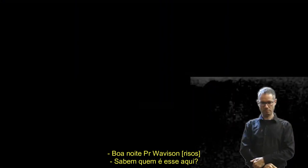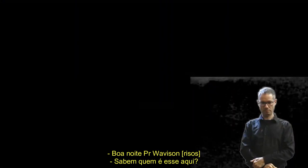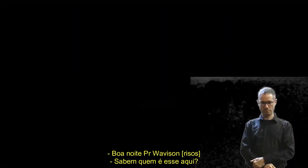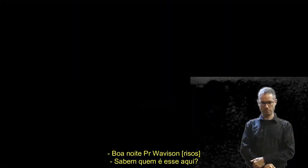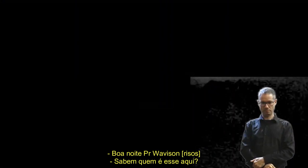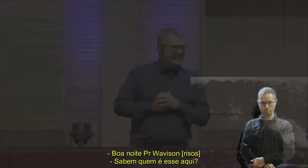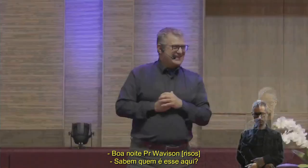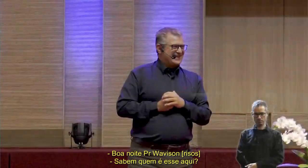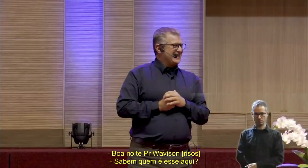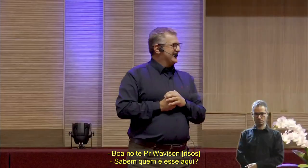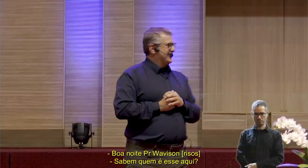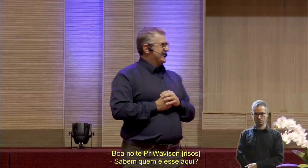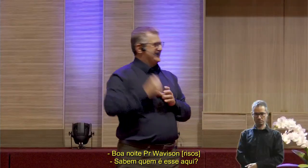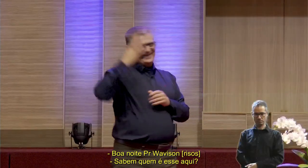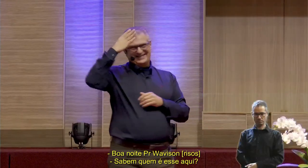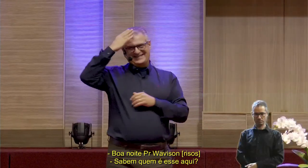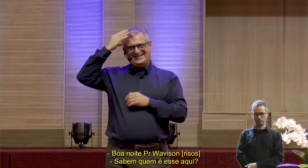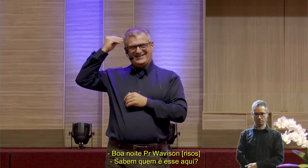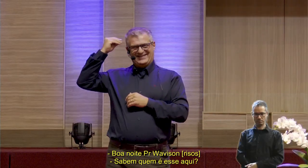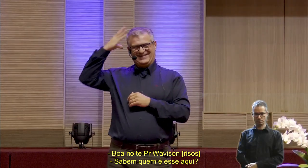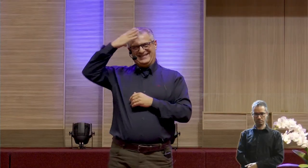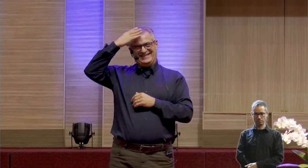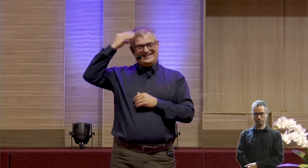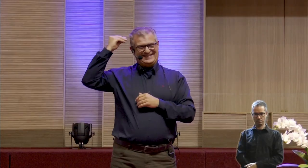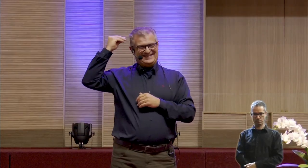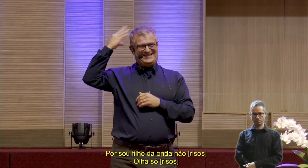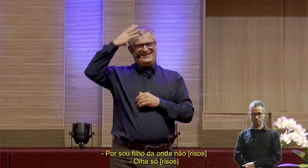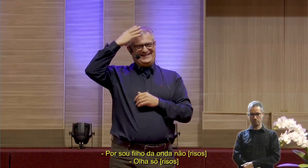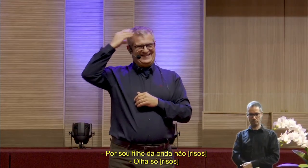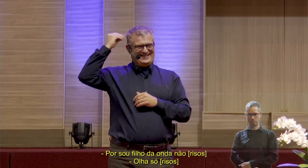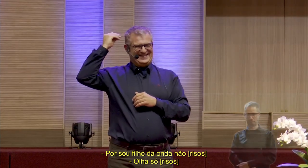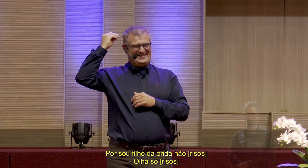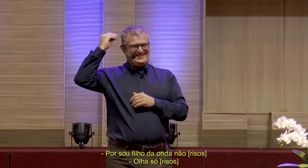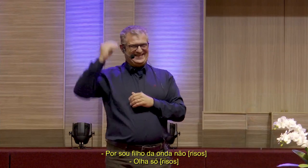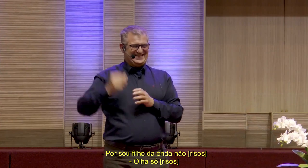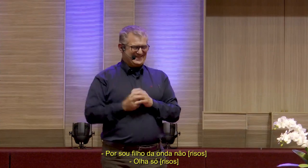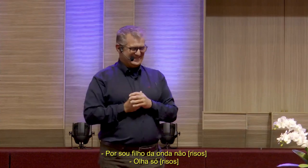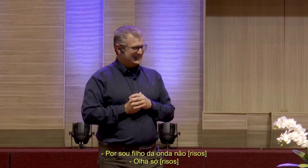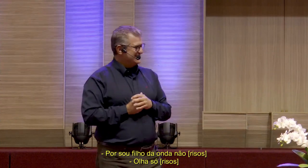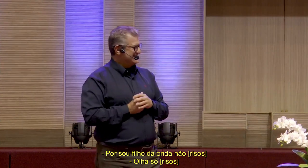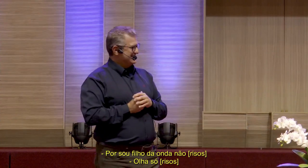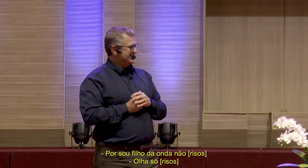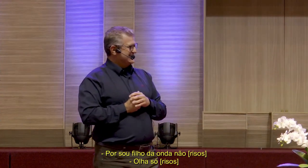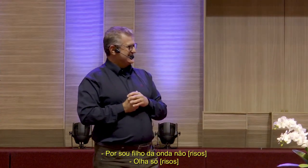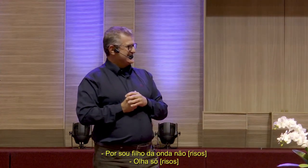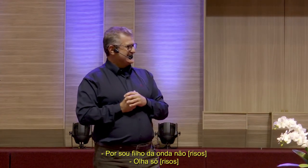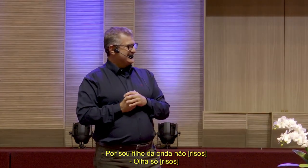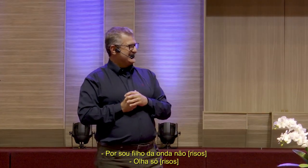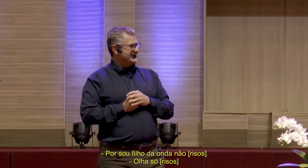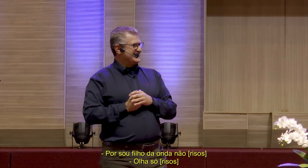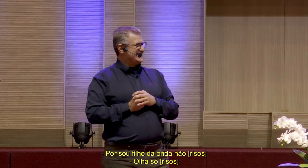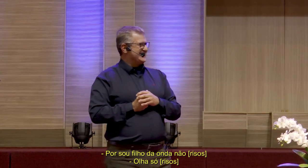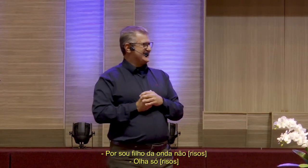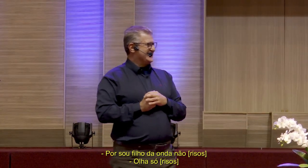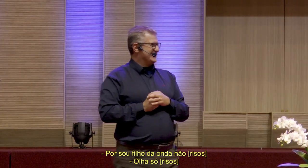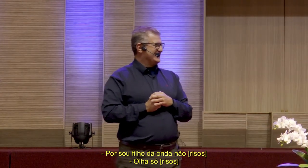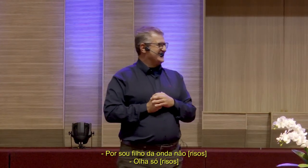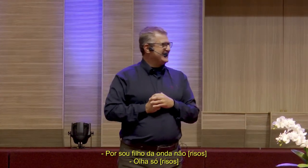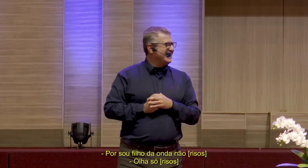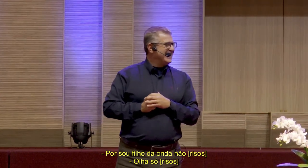Vocês sabem quem é esse aqui? É assim, ó. Pastor Avisson, sabe o quê? Sabe por quê? É porque eu sou o filho